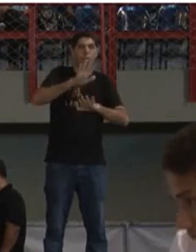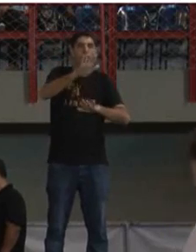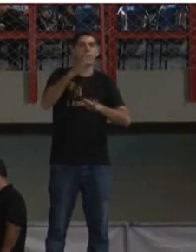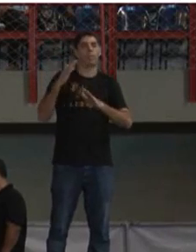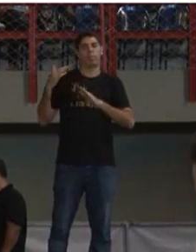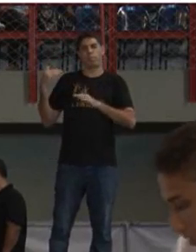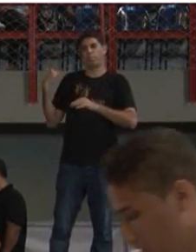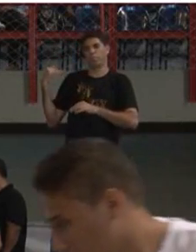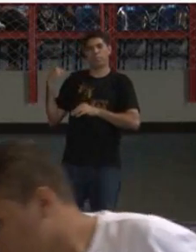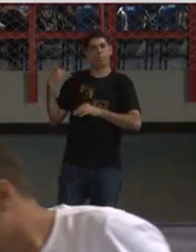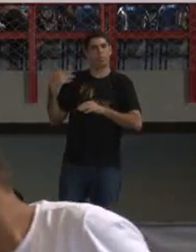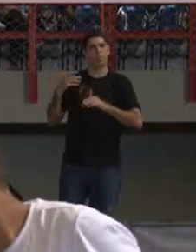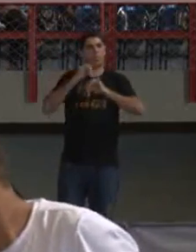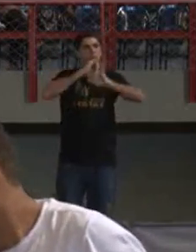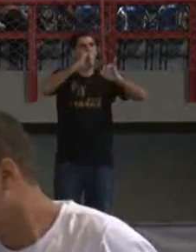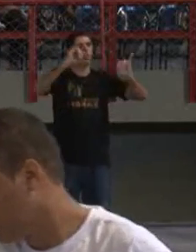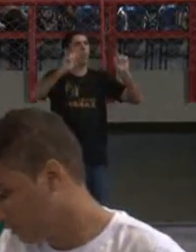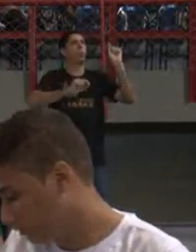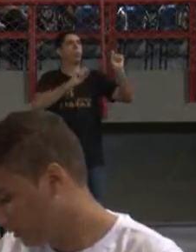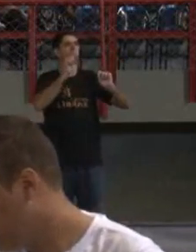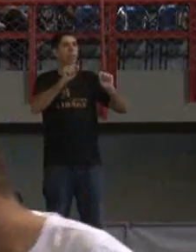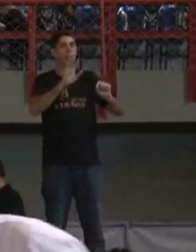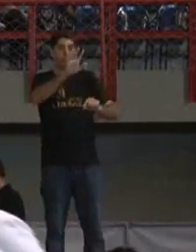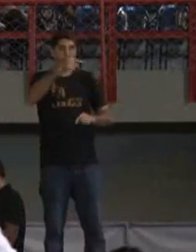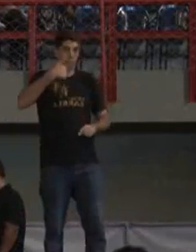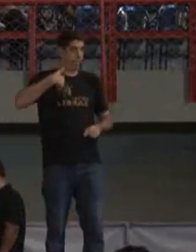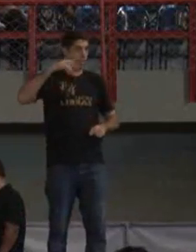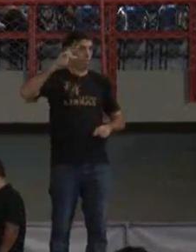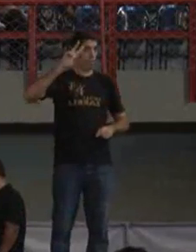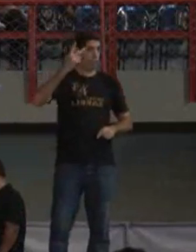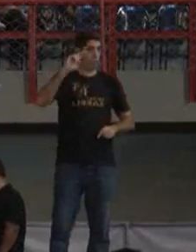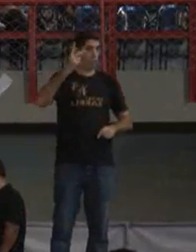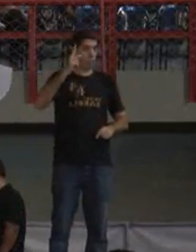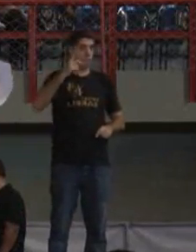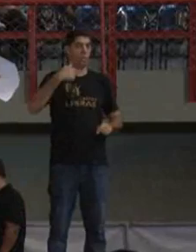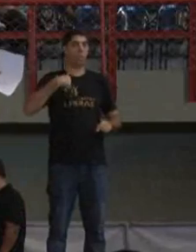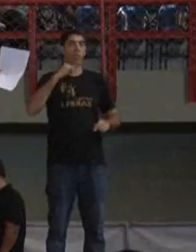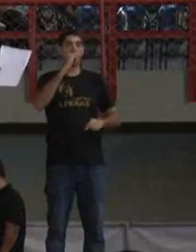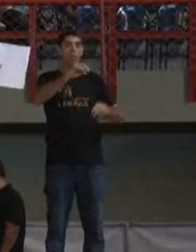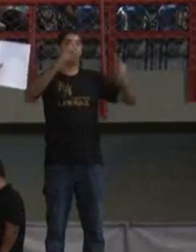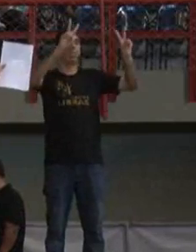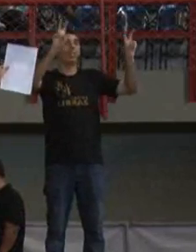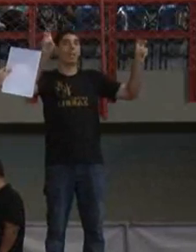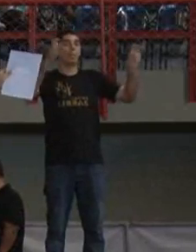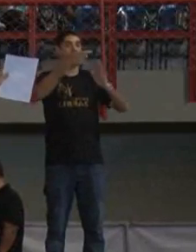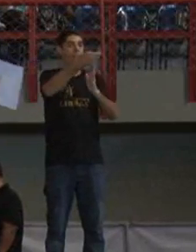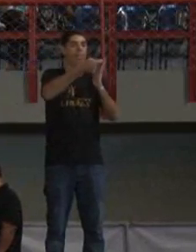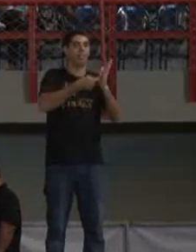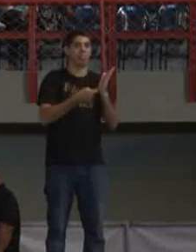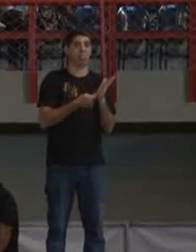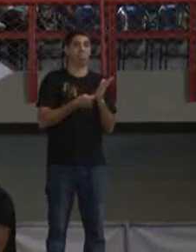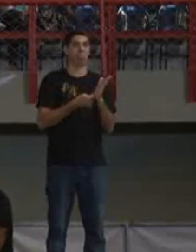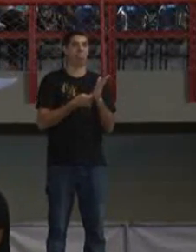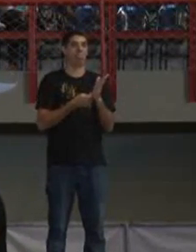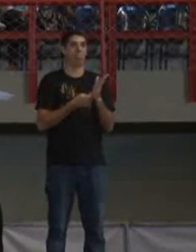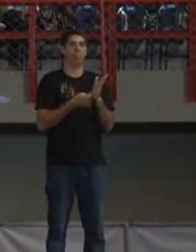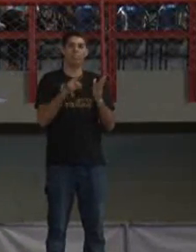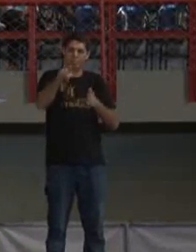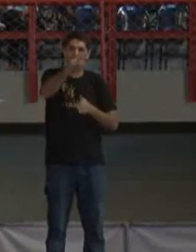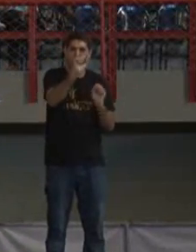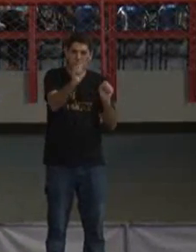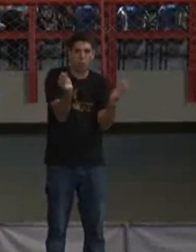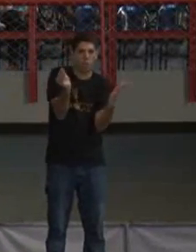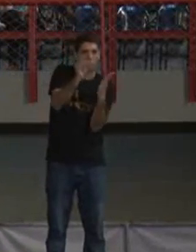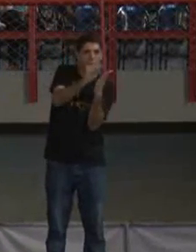começasse divulgando. Eu sou professor de história, certo? Mas eu vou divulgar o tema da redação. Vocês podem tomar